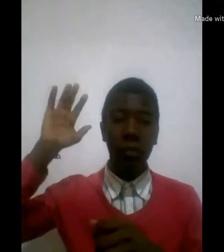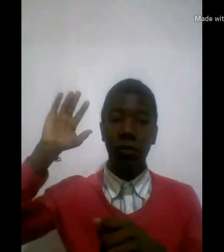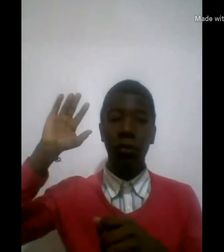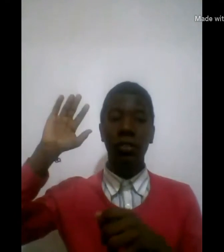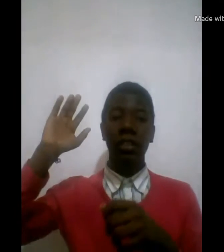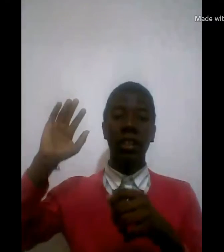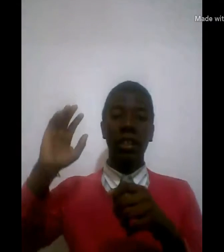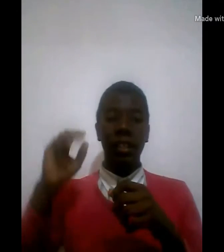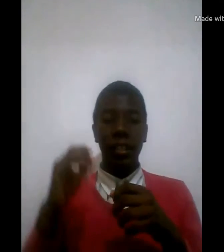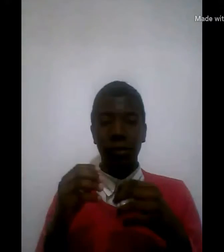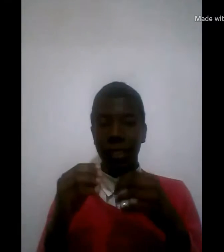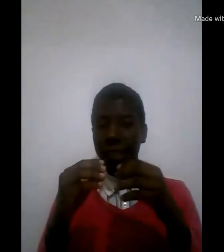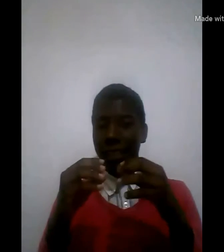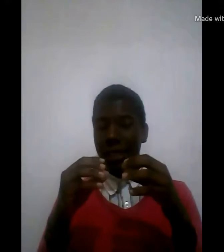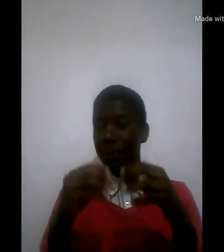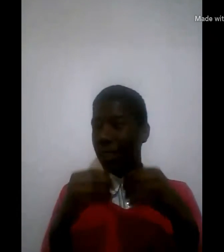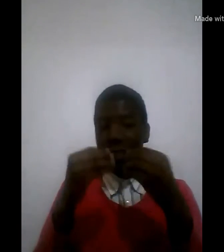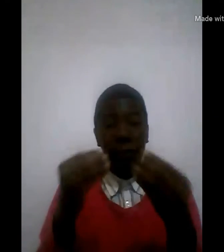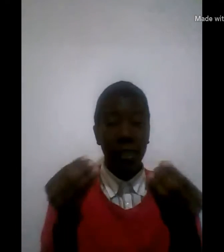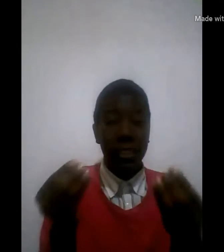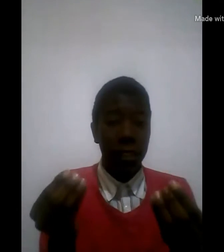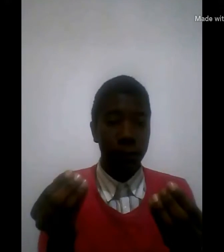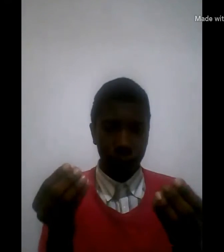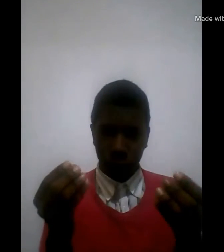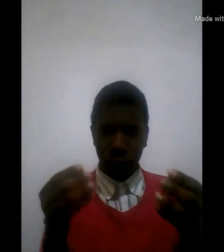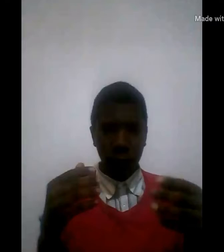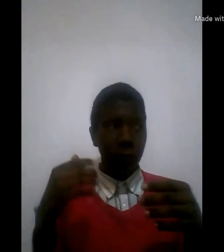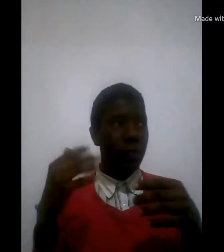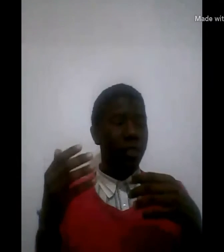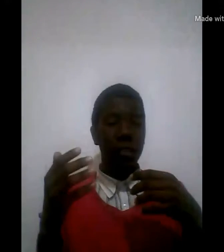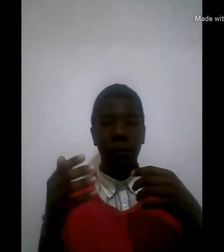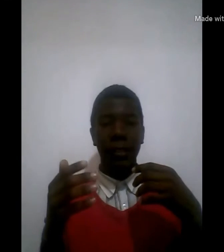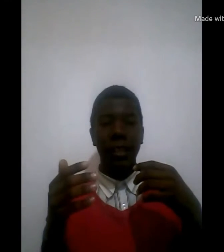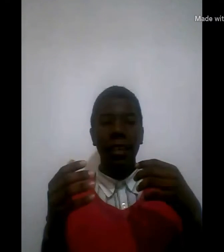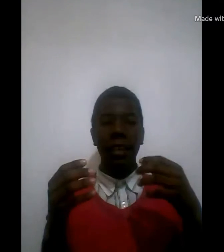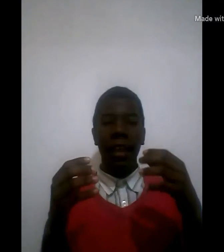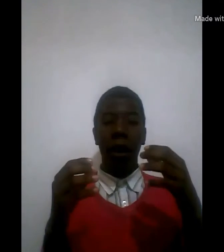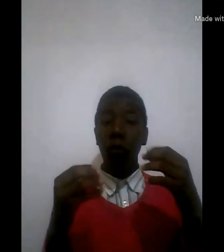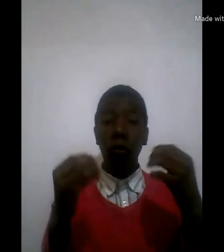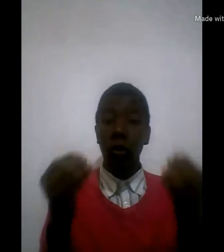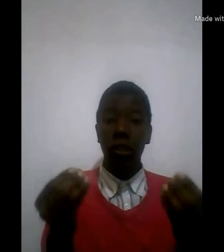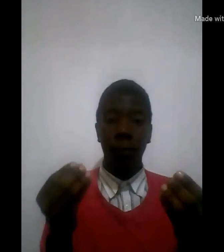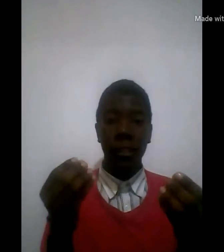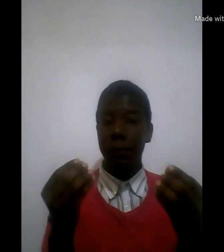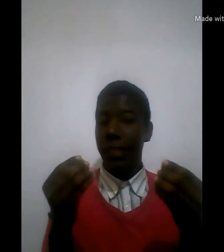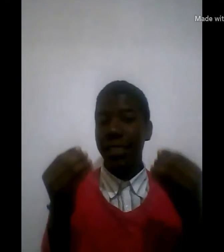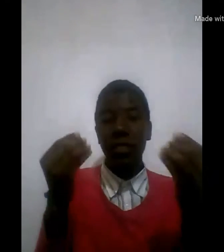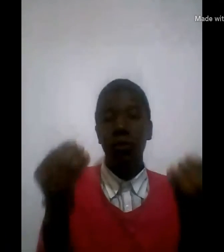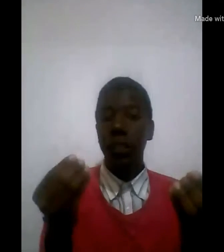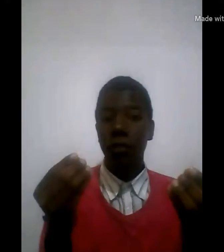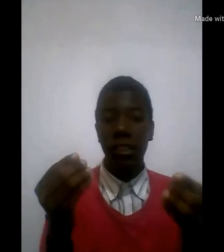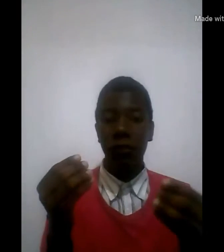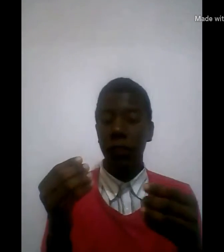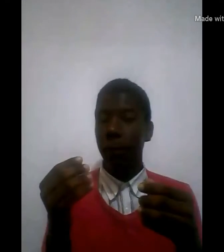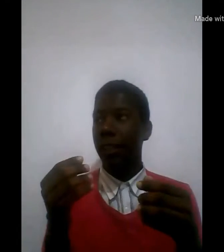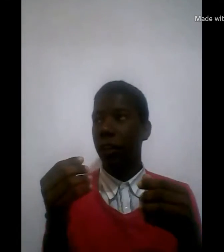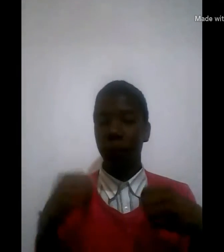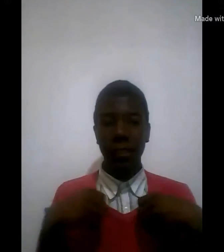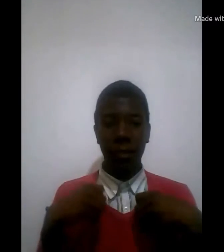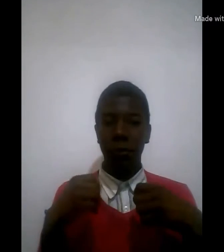vários outros. Então, você tem que saber o que você está fazendo. Entendeu? Porque é algo único, é uma experiência única, o ensino fundamental. Eu, por exemplo,